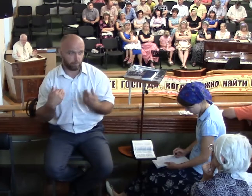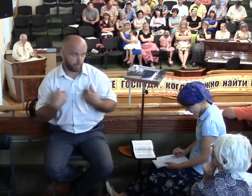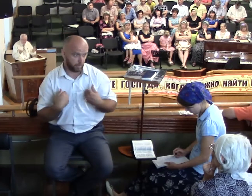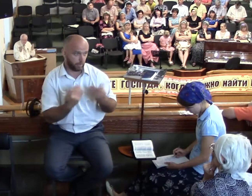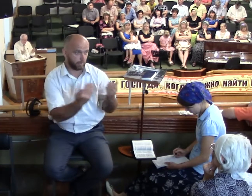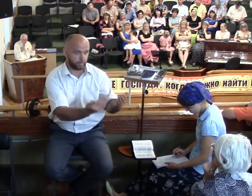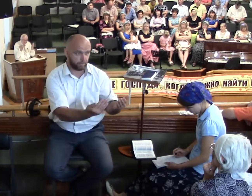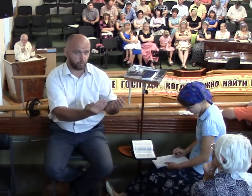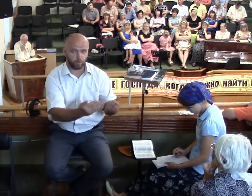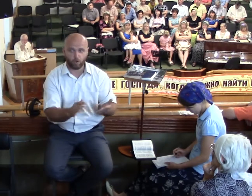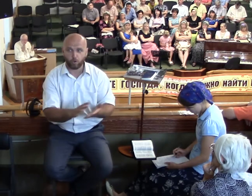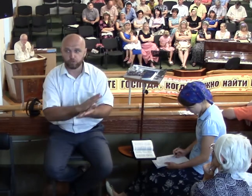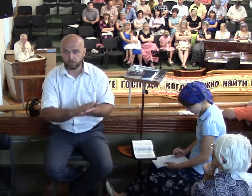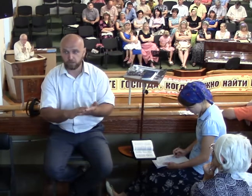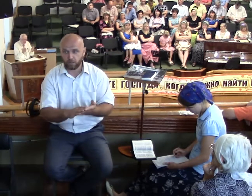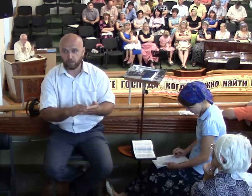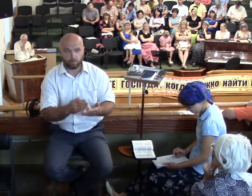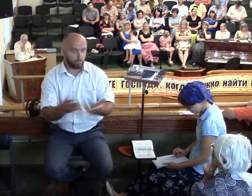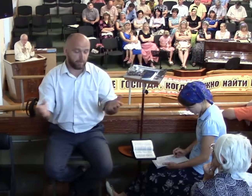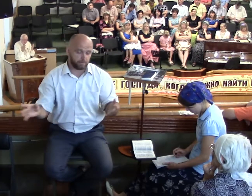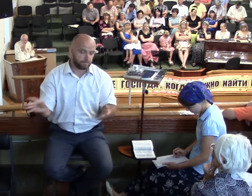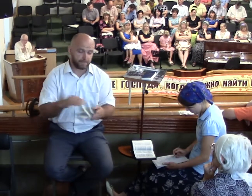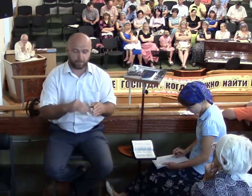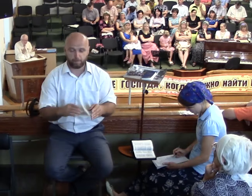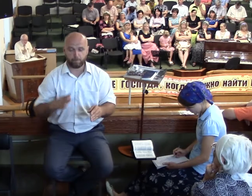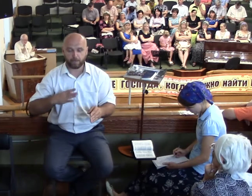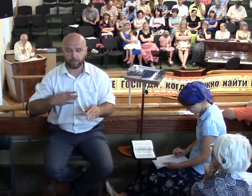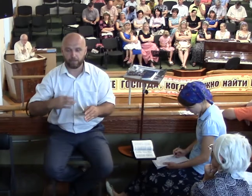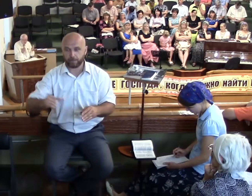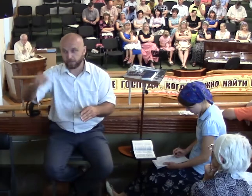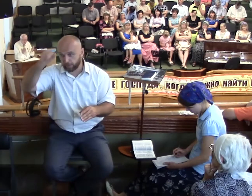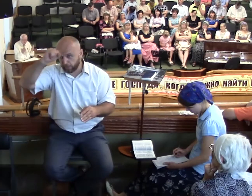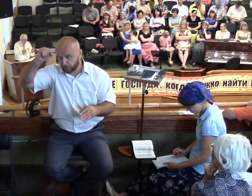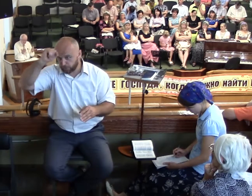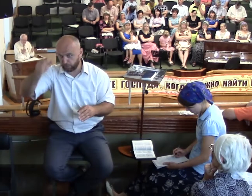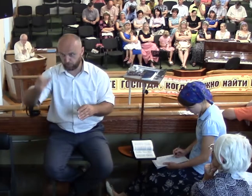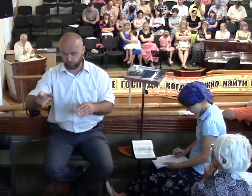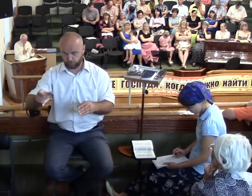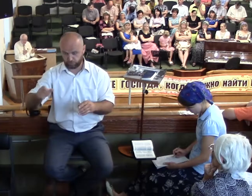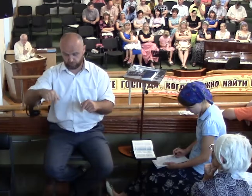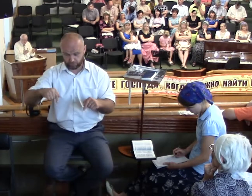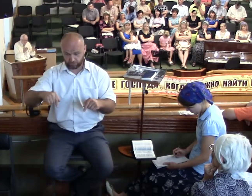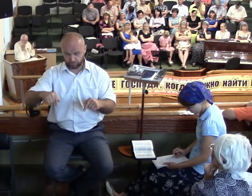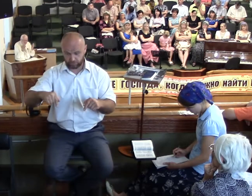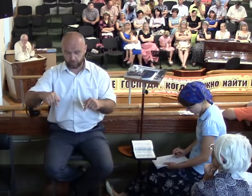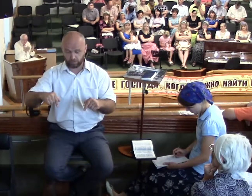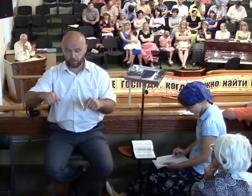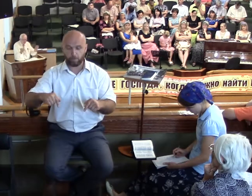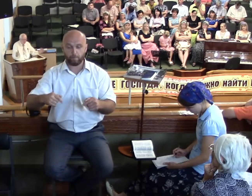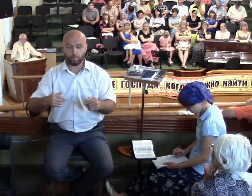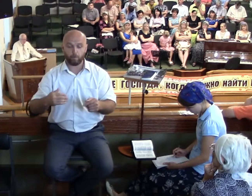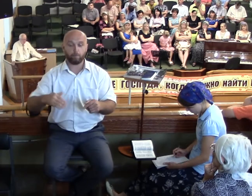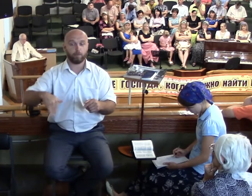нас, мы принадлежим Ему. Мы куплены дорогой ценою, кровью Иисуса Христа. Теперь мы